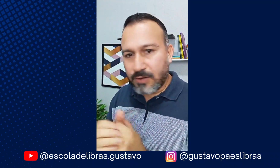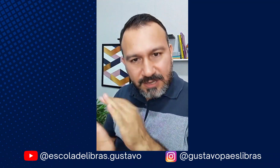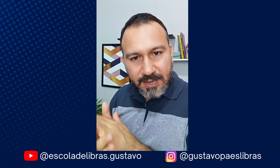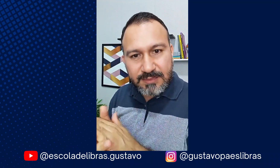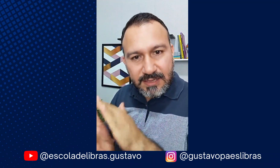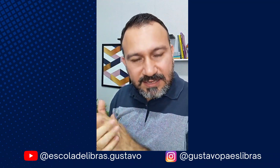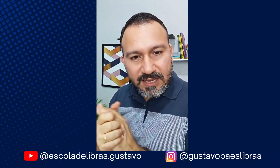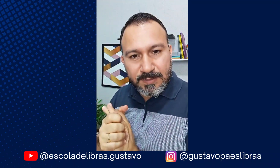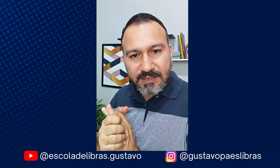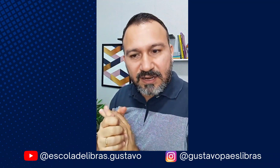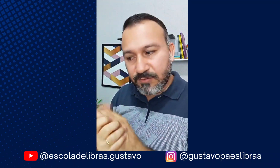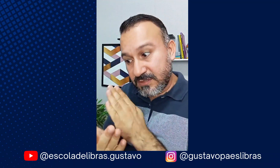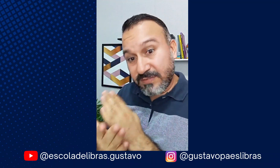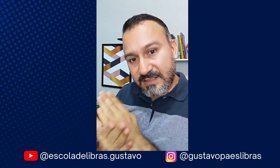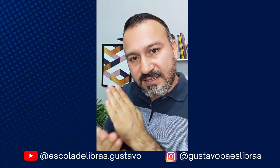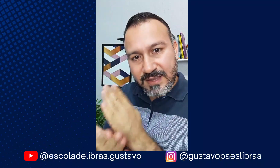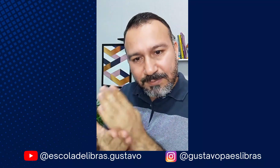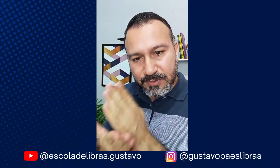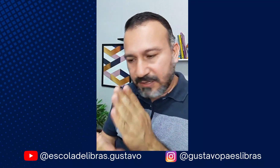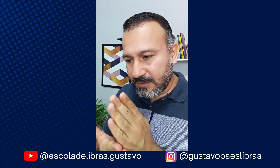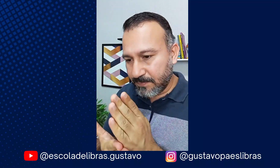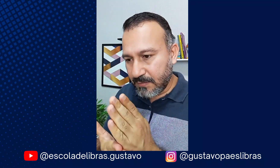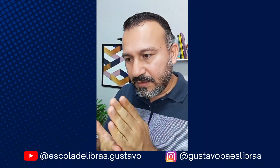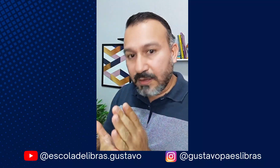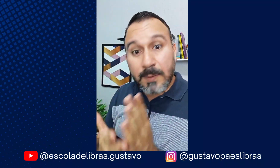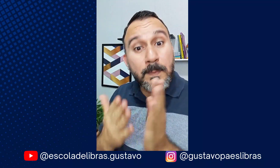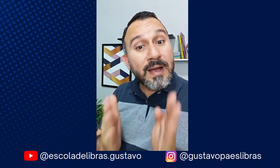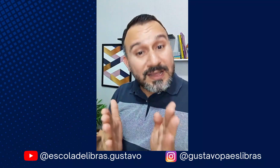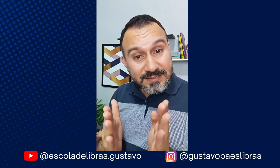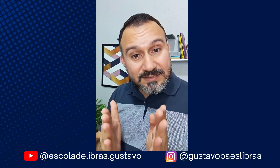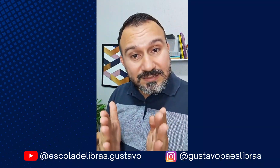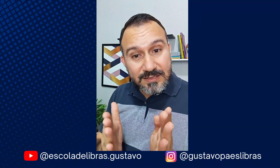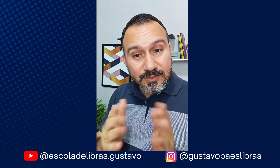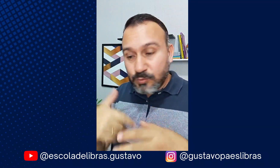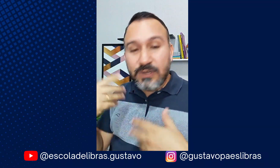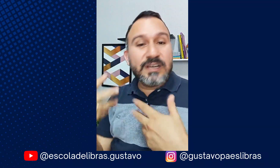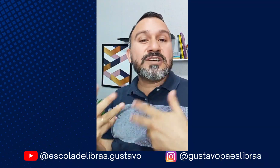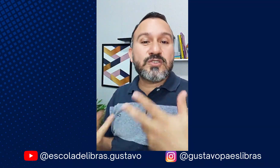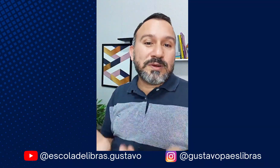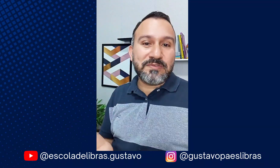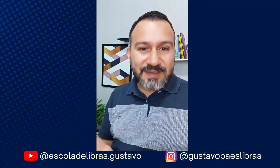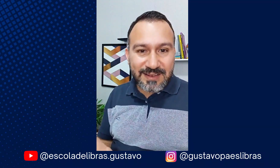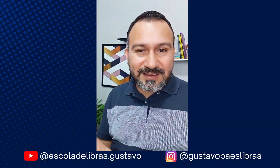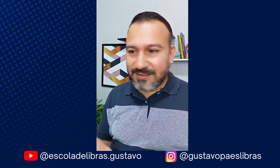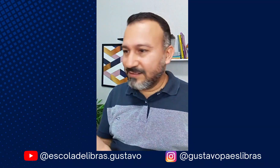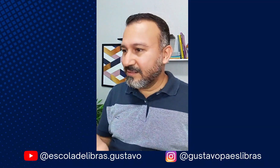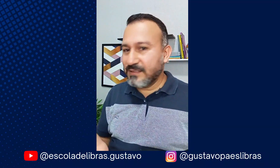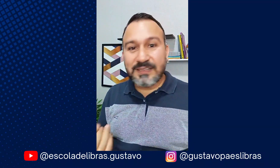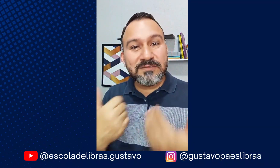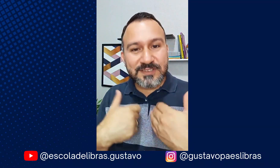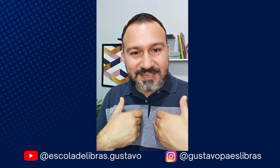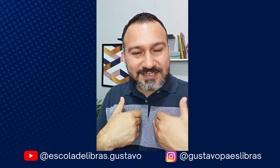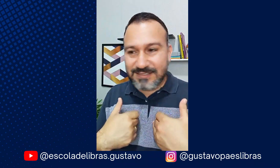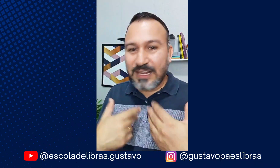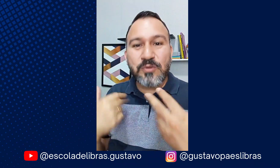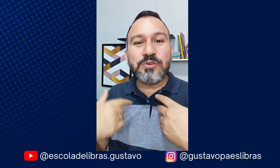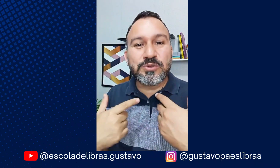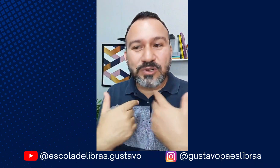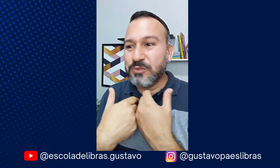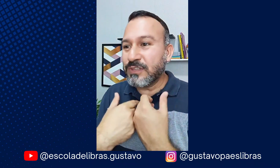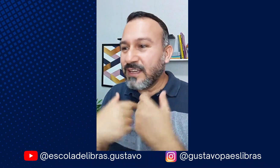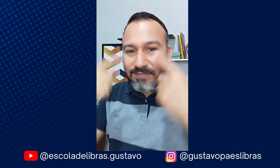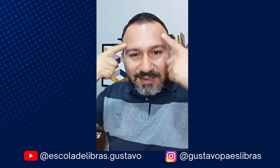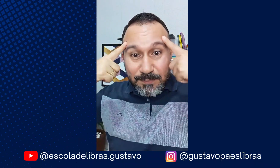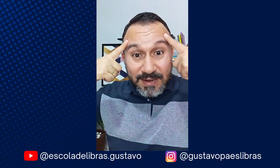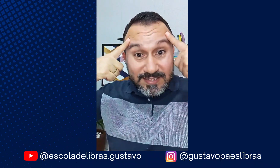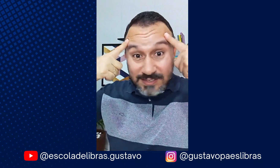aula, ok, está ali aquele material, você vai se guiar por ele. Mas, durante a sua fala, nem você tem controle